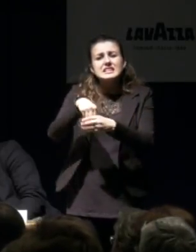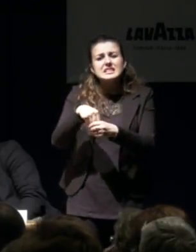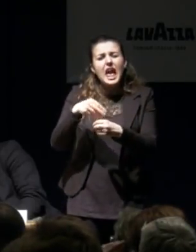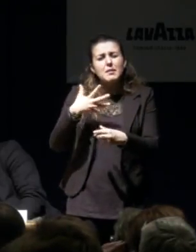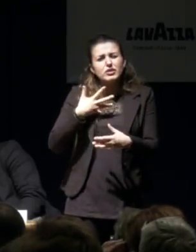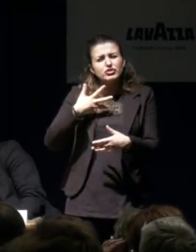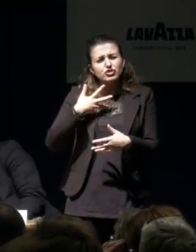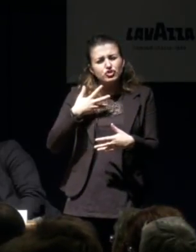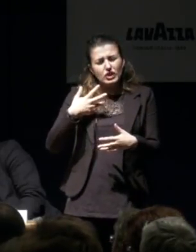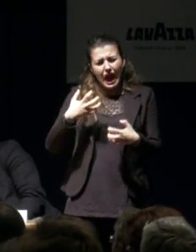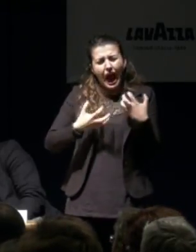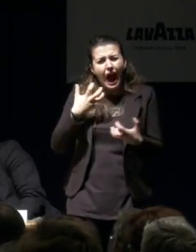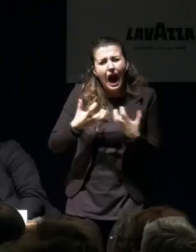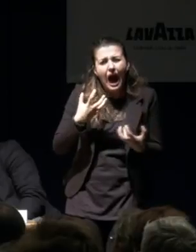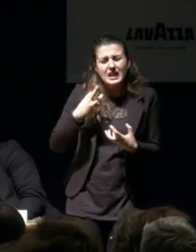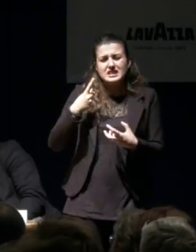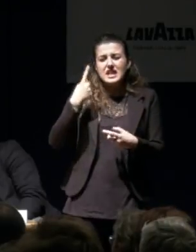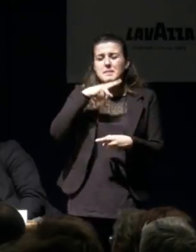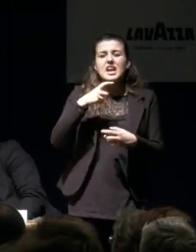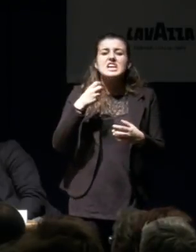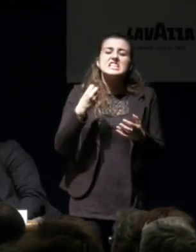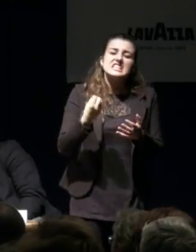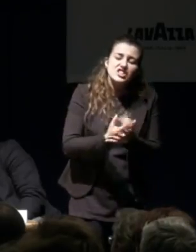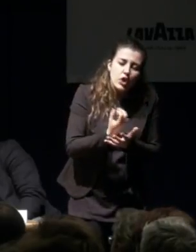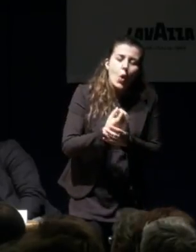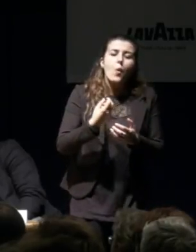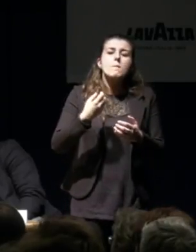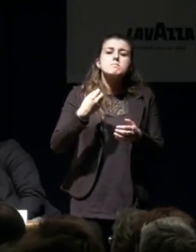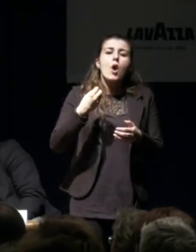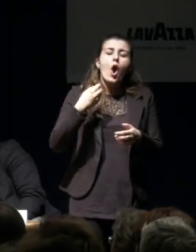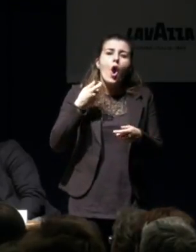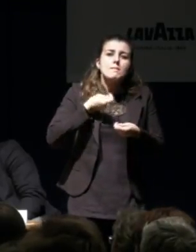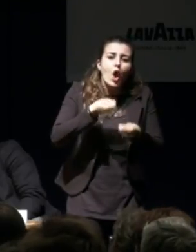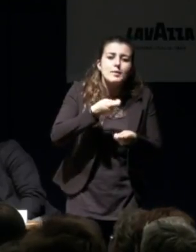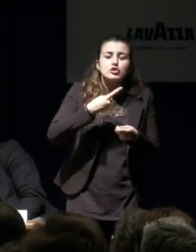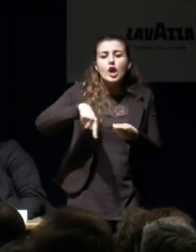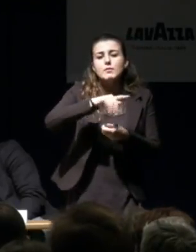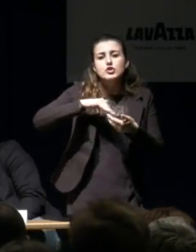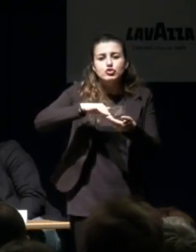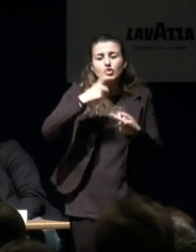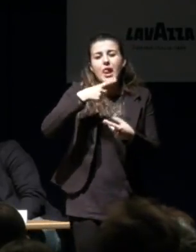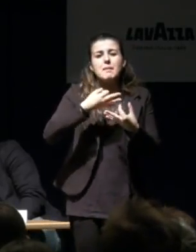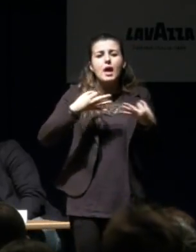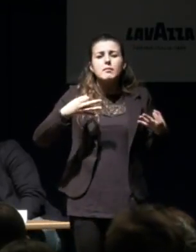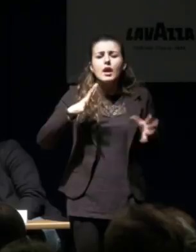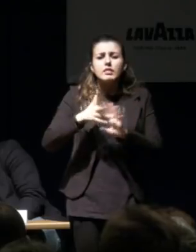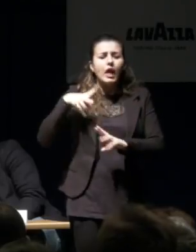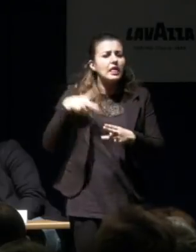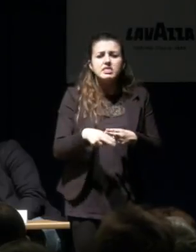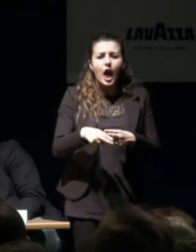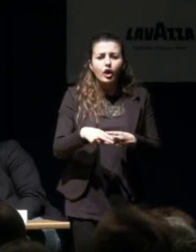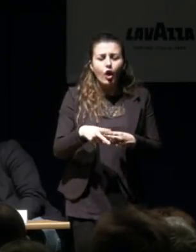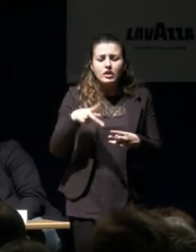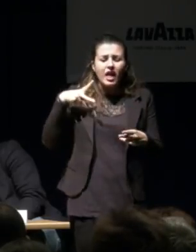che era quella dello sviluppo ed era quella della promozione sociale e quindi del benessere che a un certo punto si interrompe si interrompe